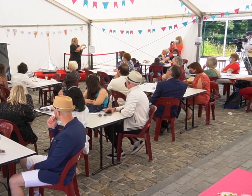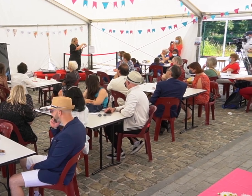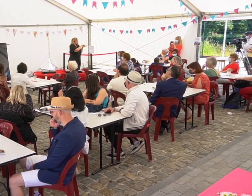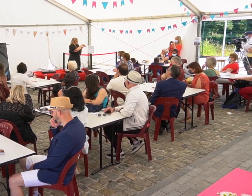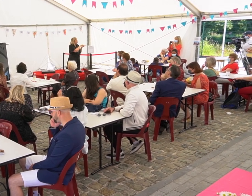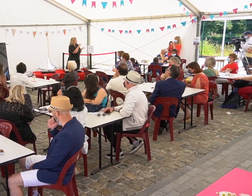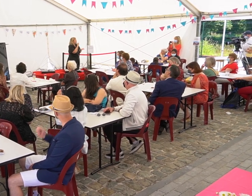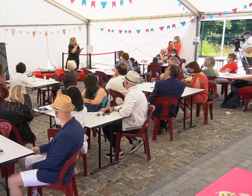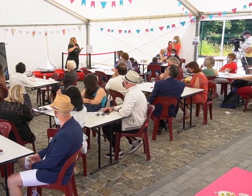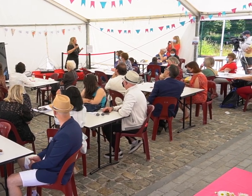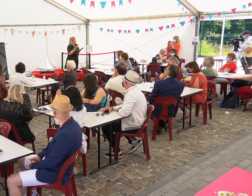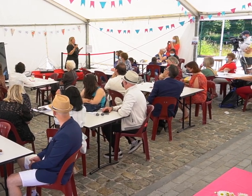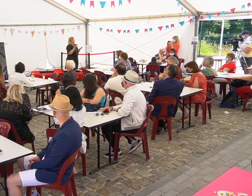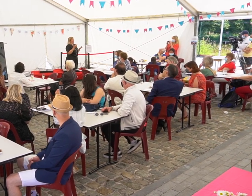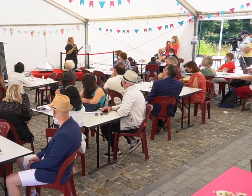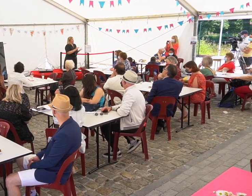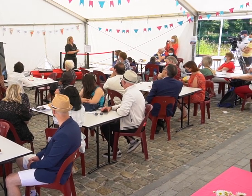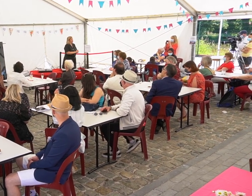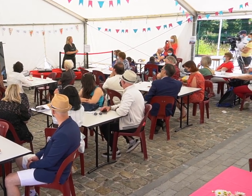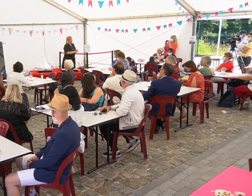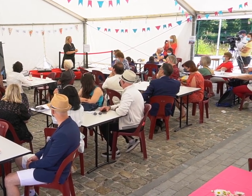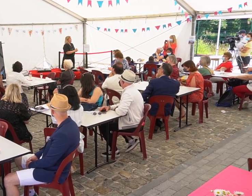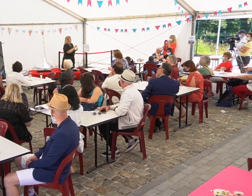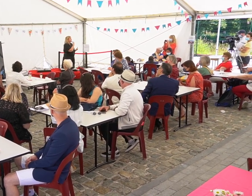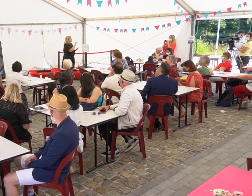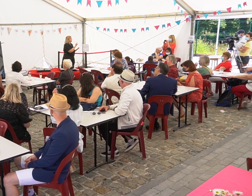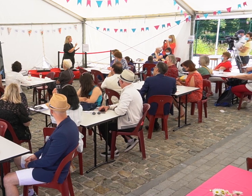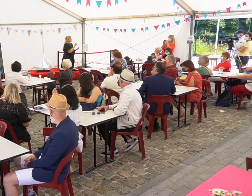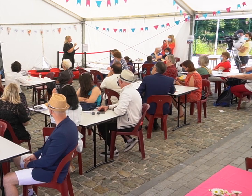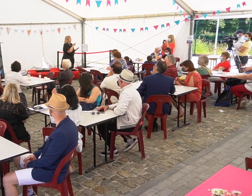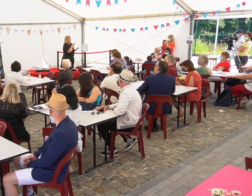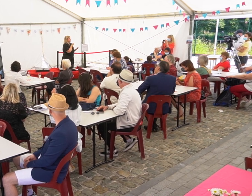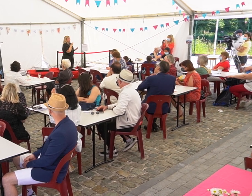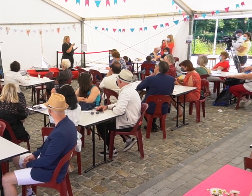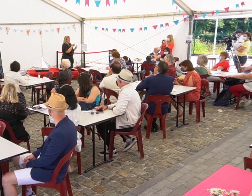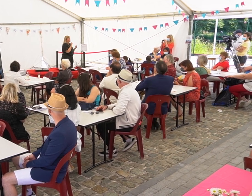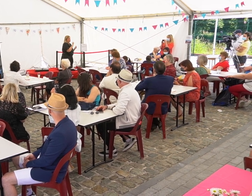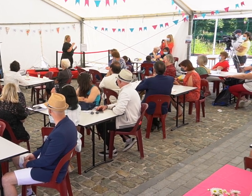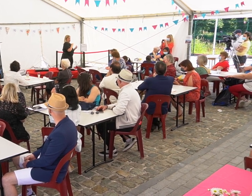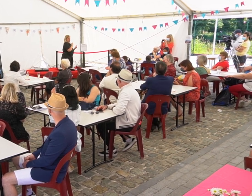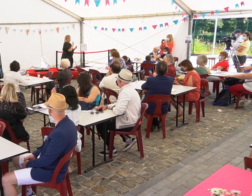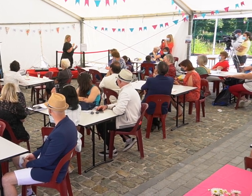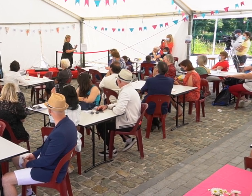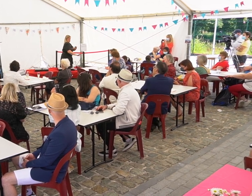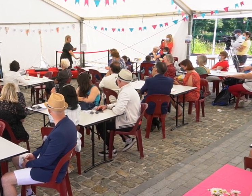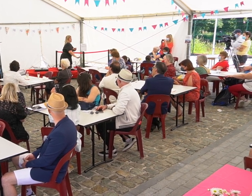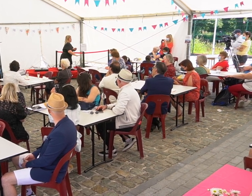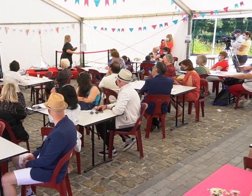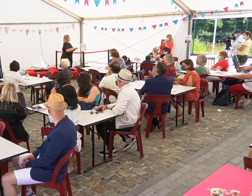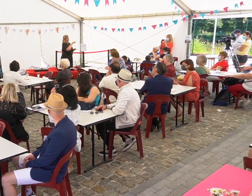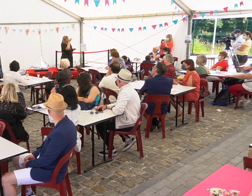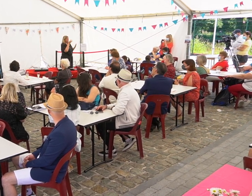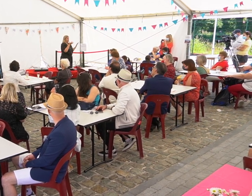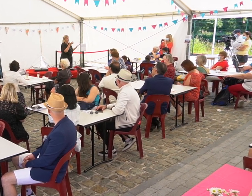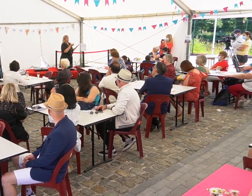parler aux détracteurs de Martine qui disaient que c'était du bas de gamme. On a un titre